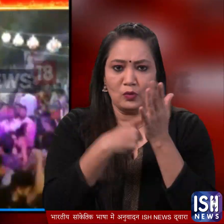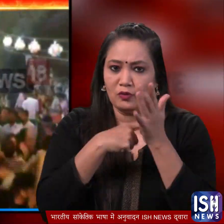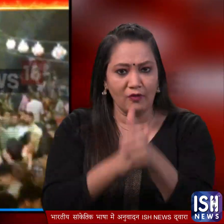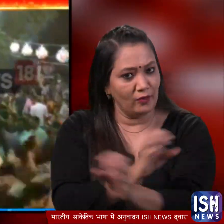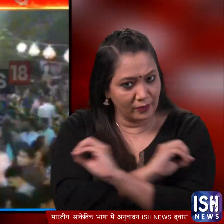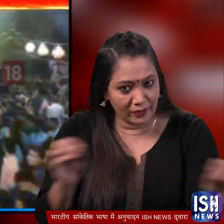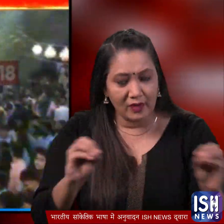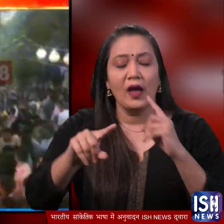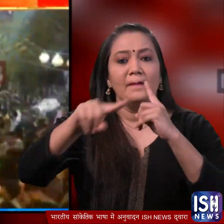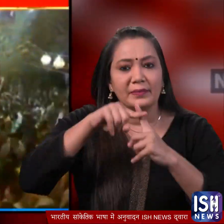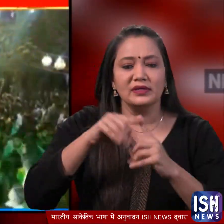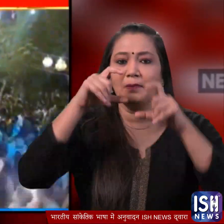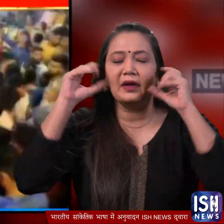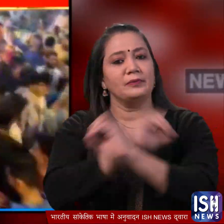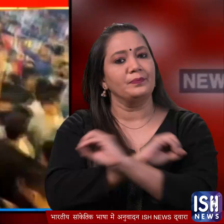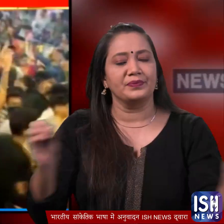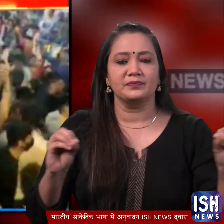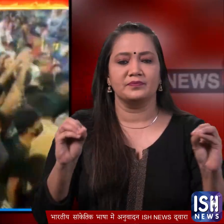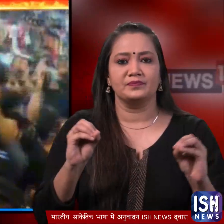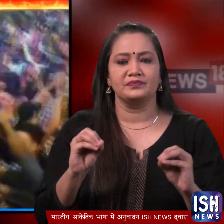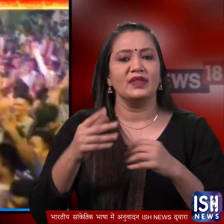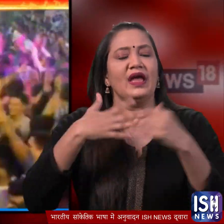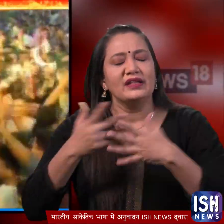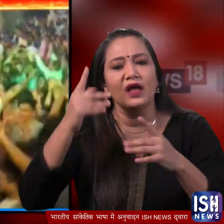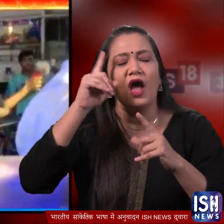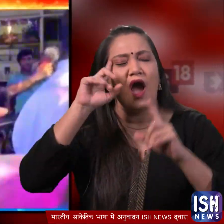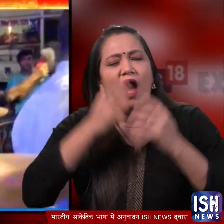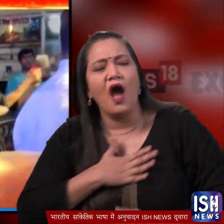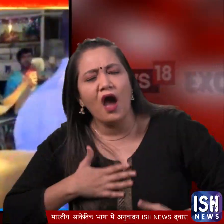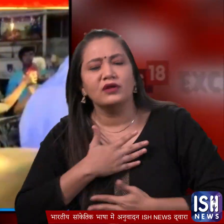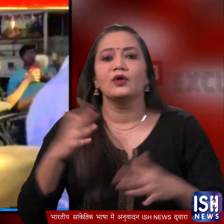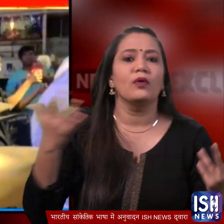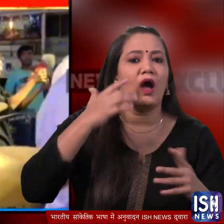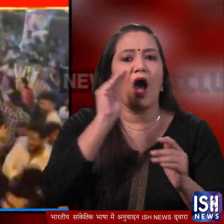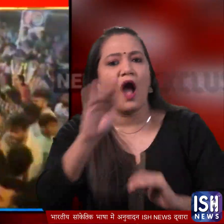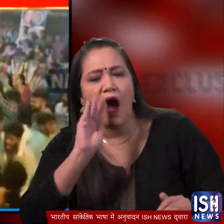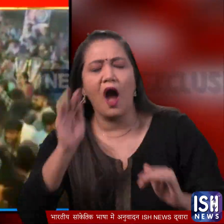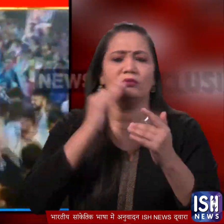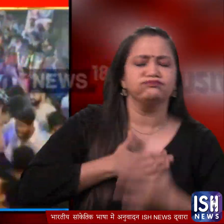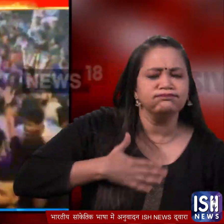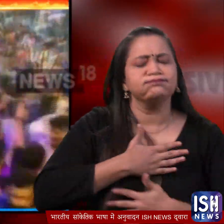ख्याल रखा और न ही मास्क पहनने का। वो किसी चीज में व्यस्त दिखे तो वो थी सिर्फ नाच गाना।